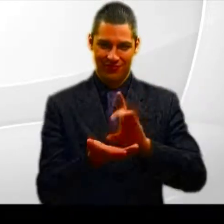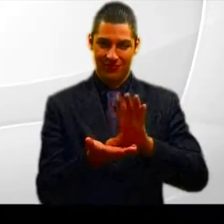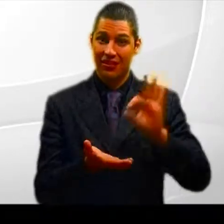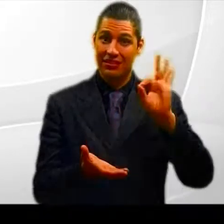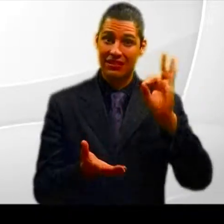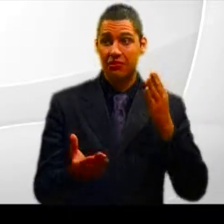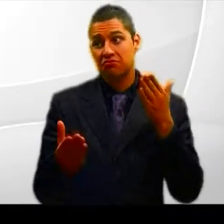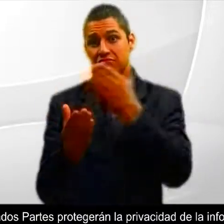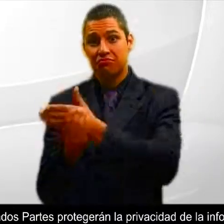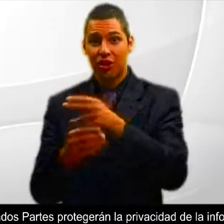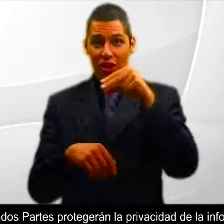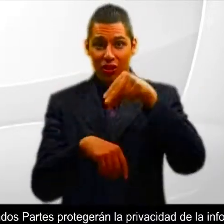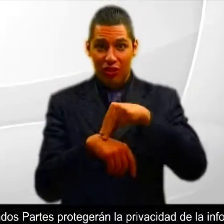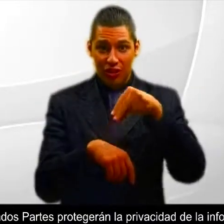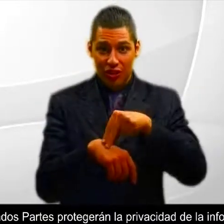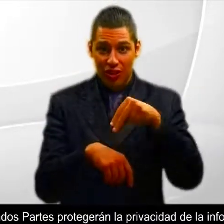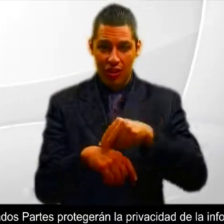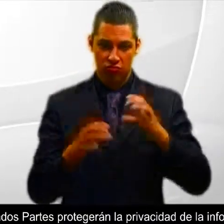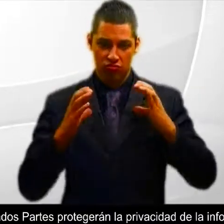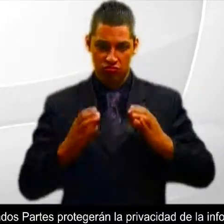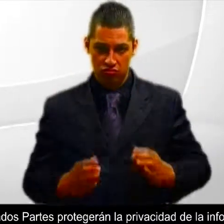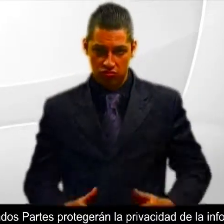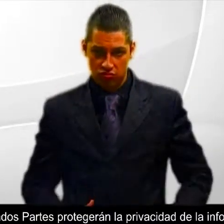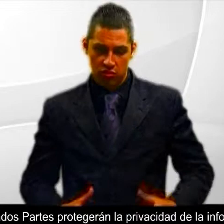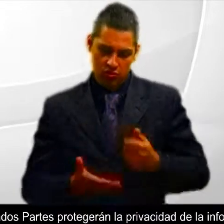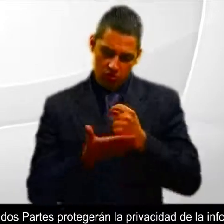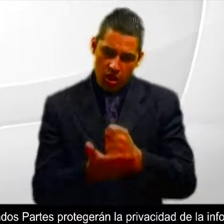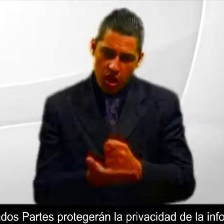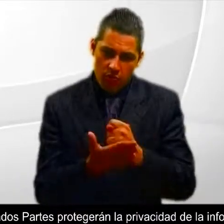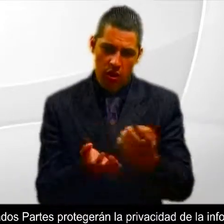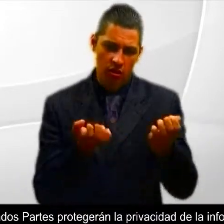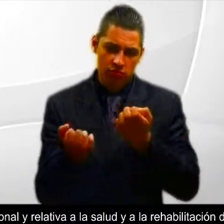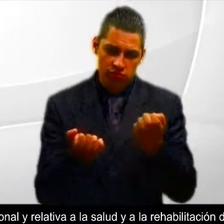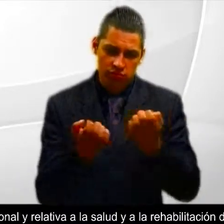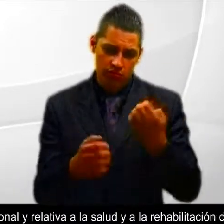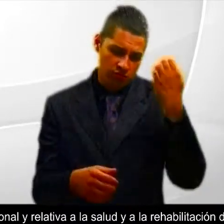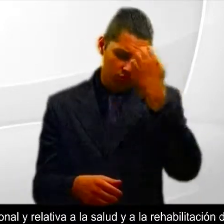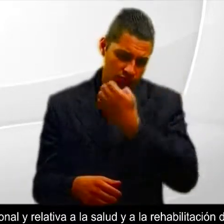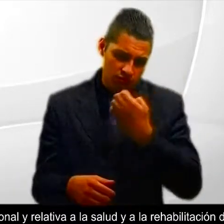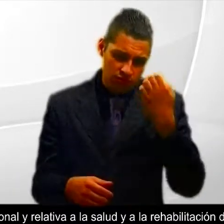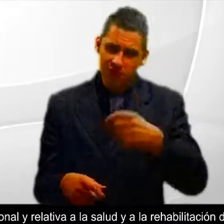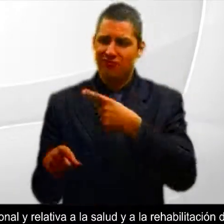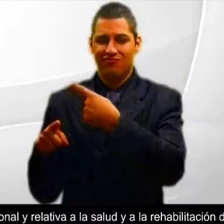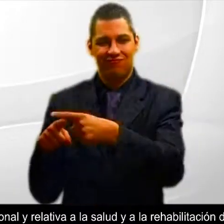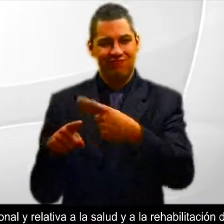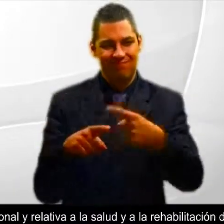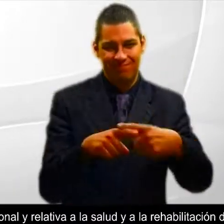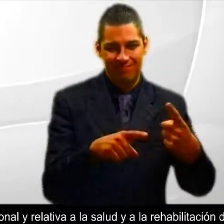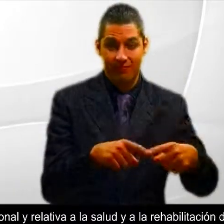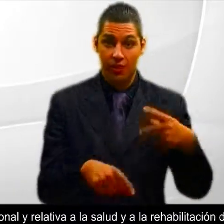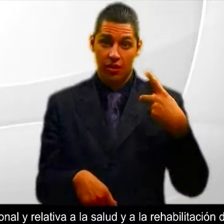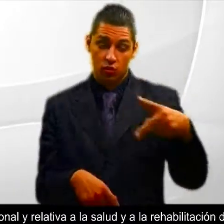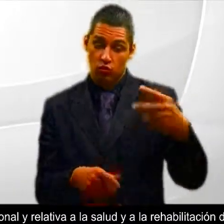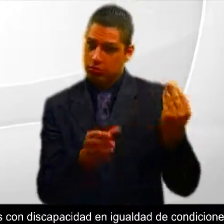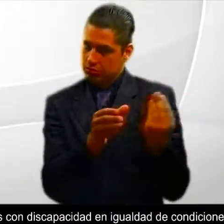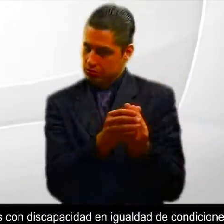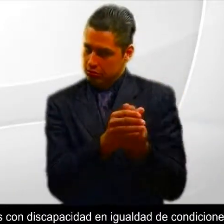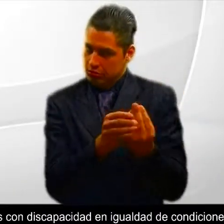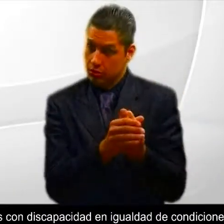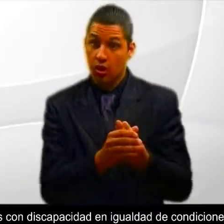2. Los Estados partes protegerán la privacidad de la información personal y relativa a la salud Y a la rehabilitación de